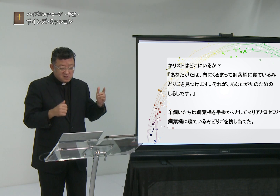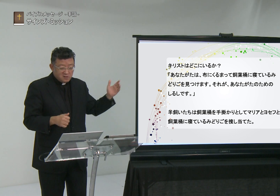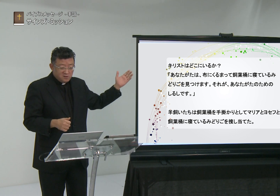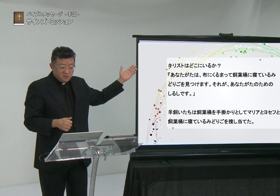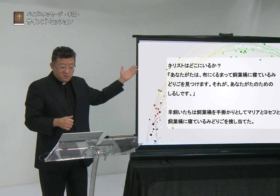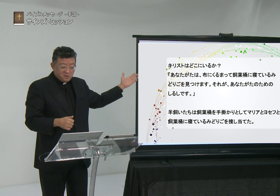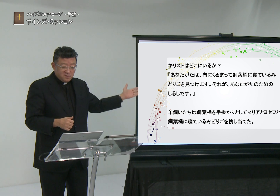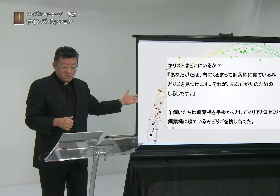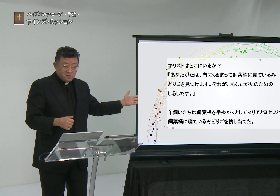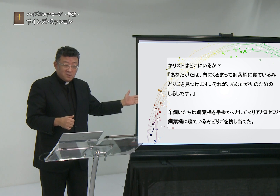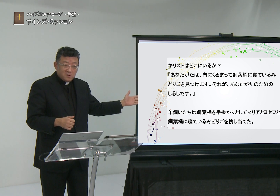ん